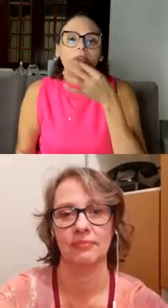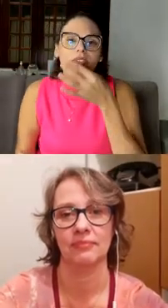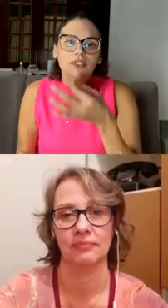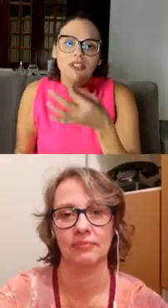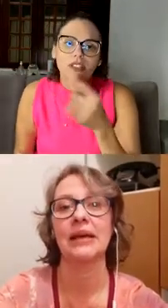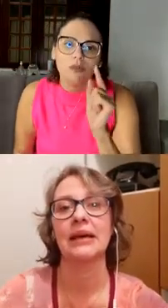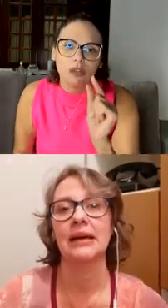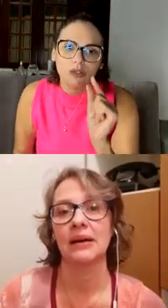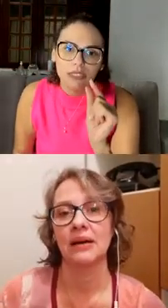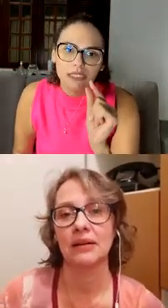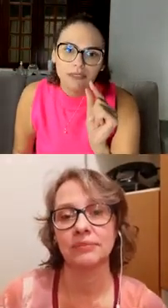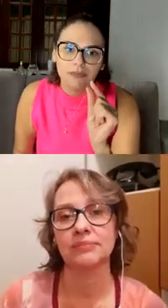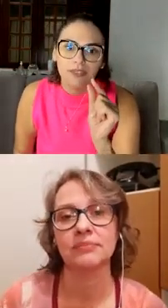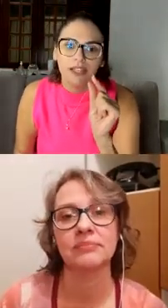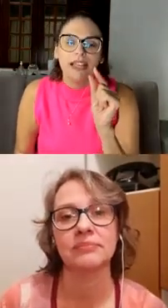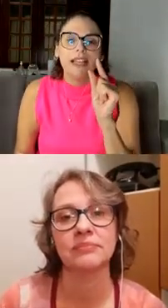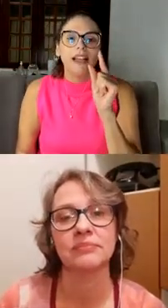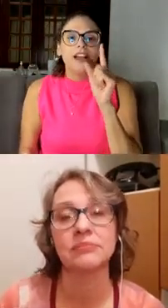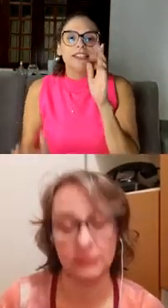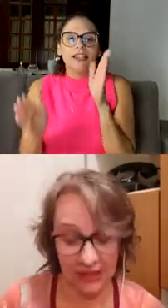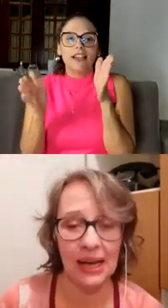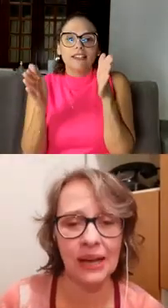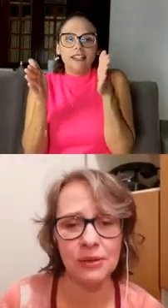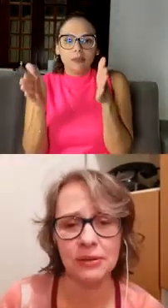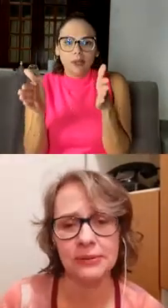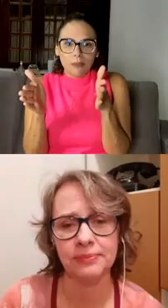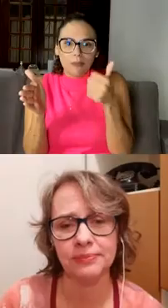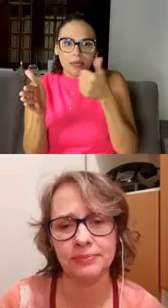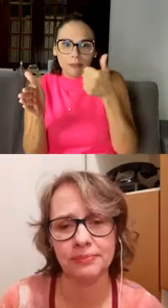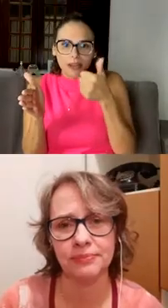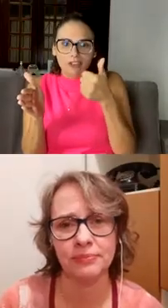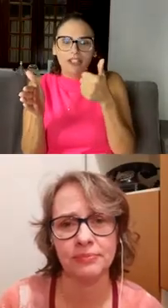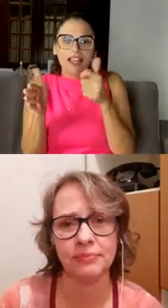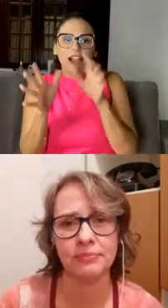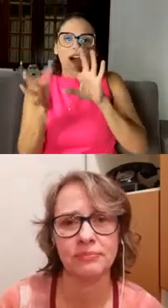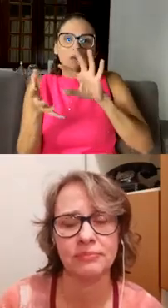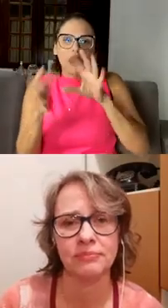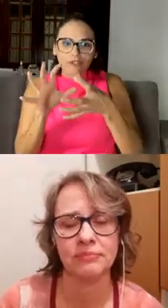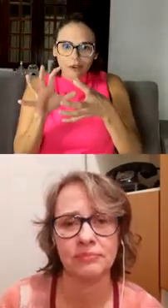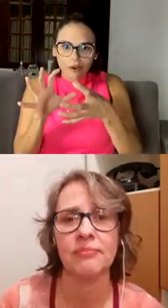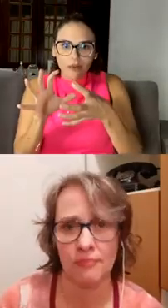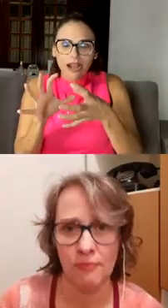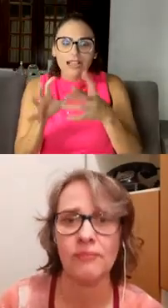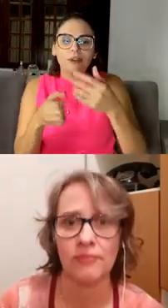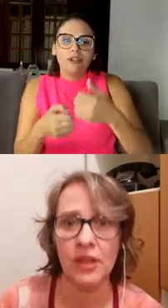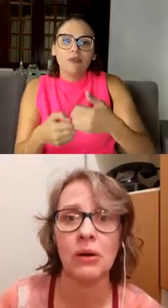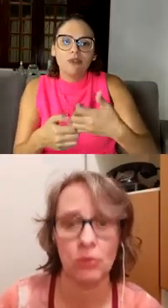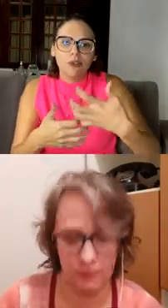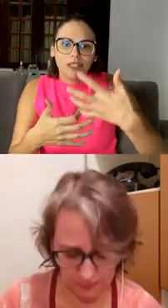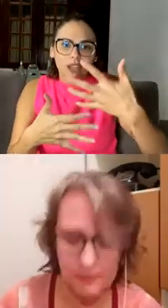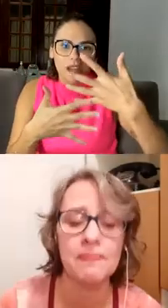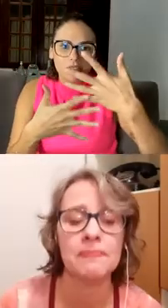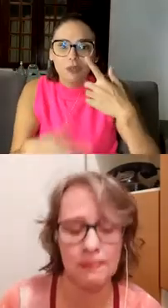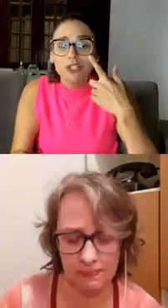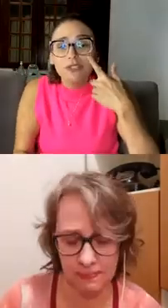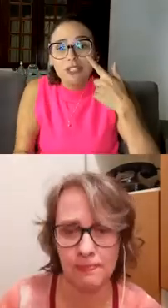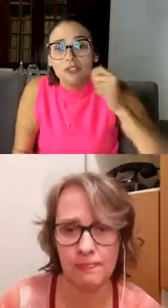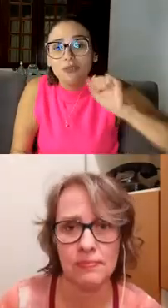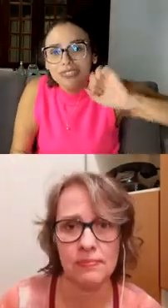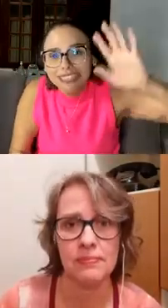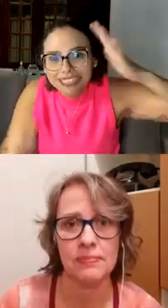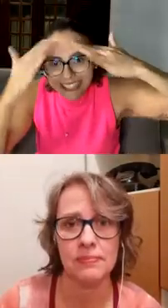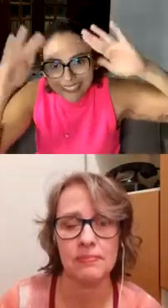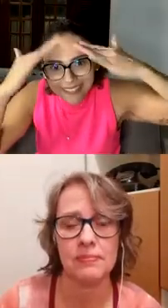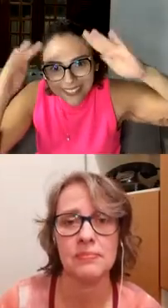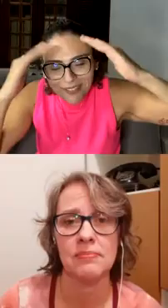Eu posso sugerir só uma coisa? Acho que Claro. você explicou a primeira parte, que é a forma. Aí pode abrir os comentários, só pra gente ver se todo